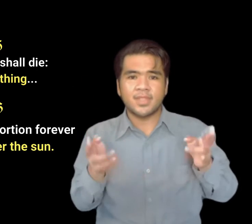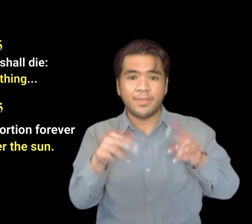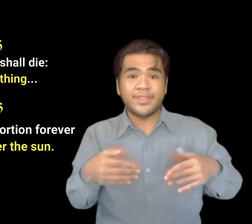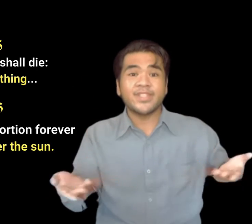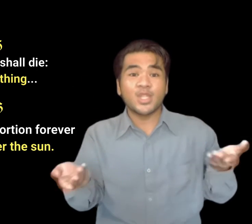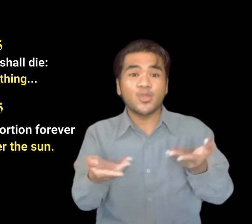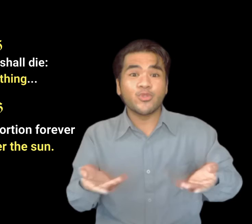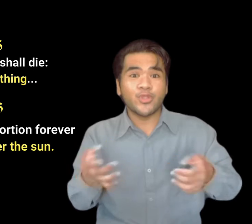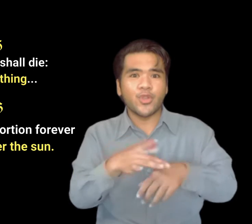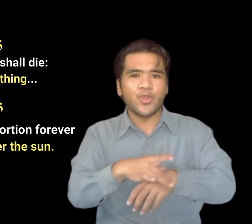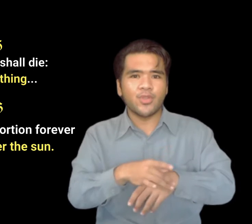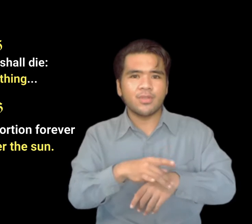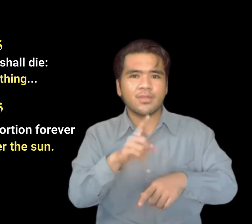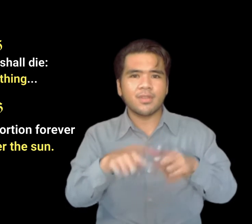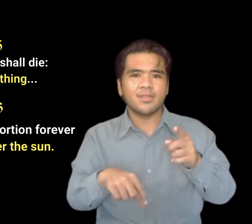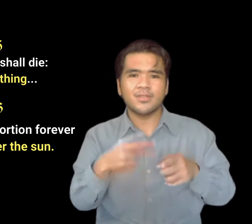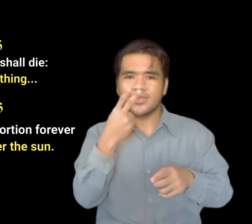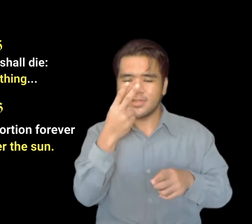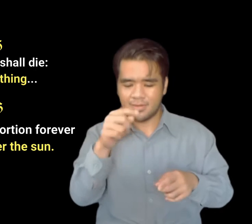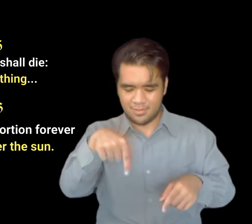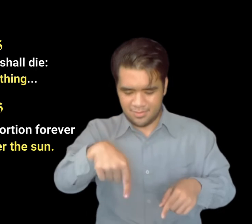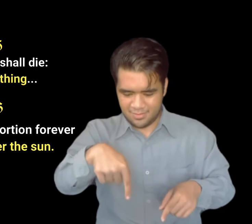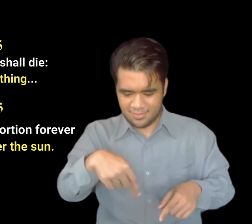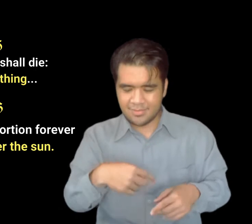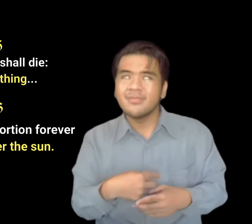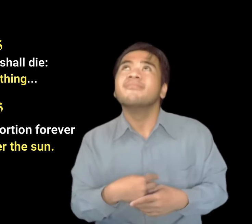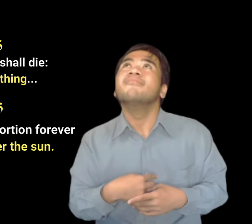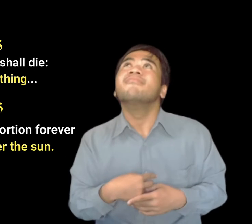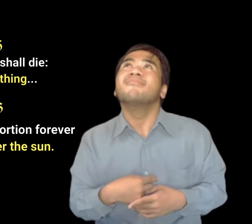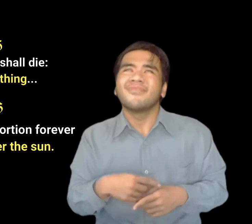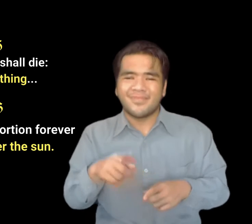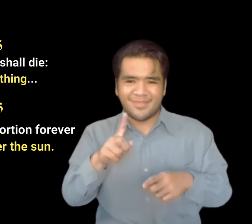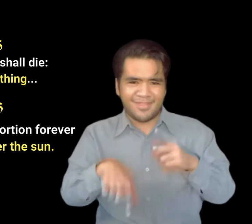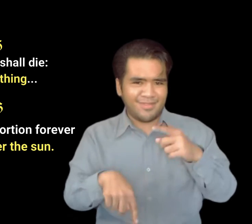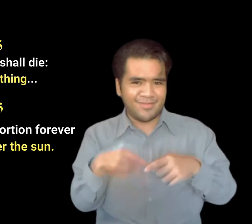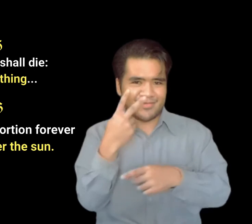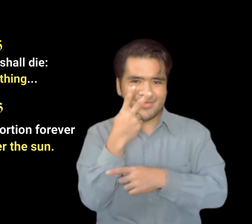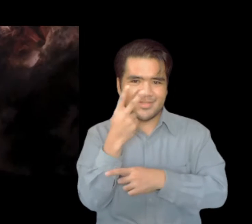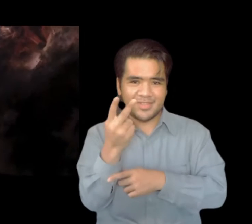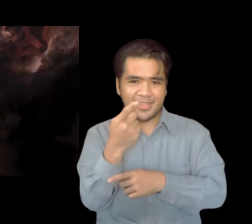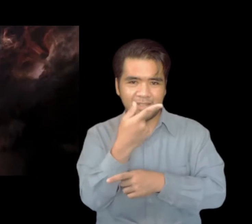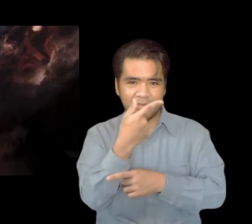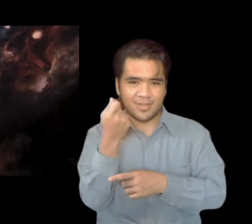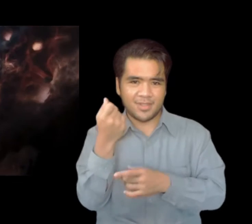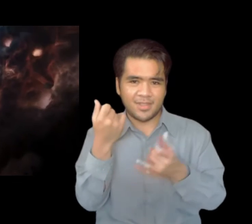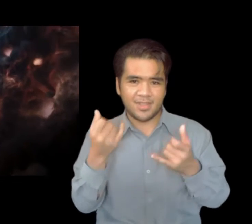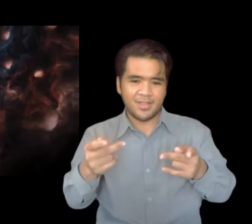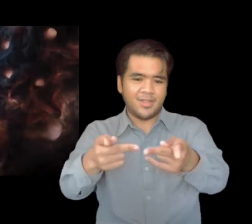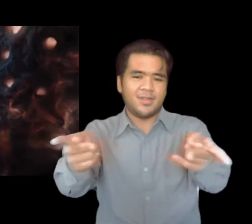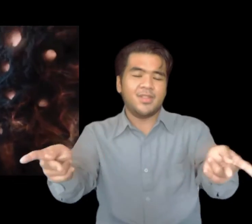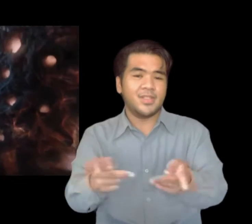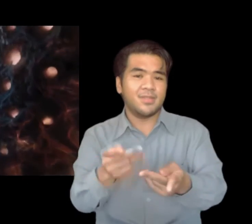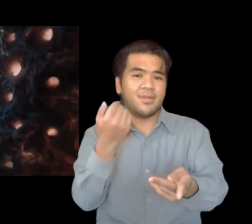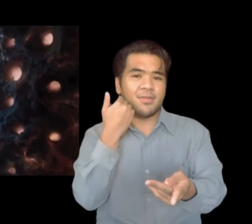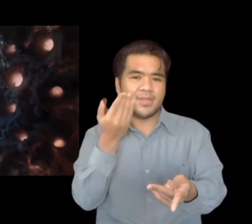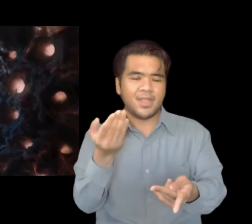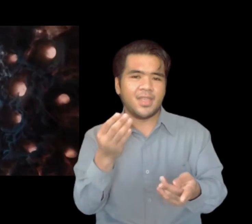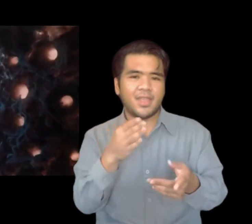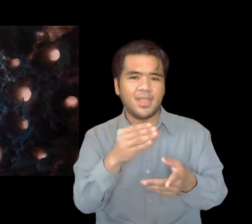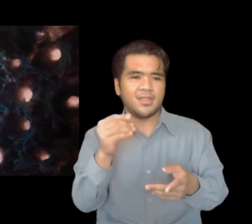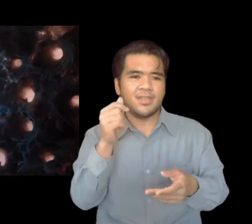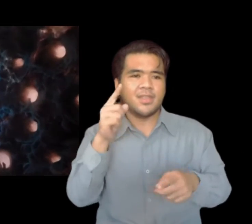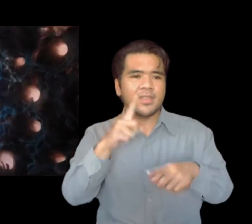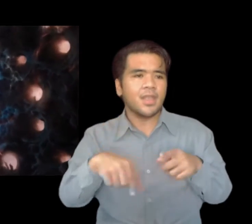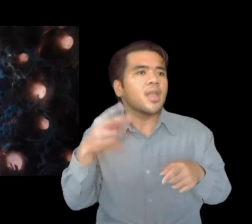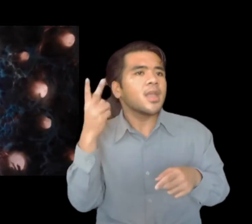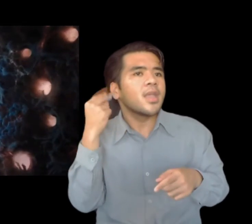wala silang namamalayan sa anumang nangyayari sa ilalim ng araw o sa mundo ng mga buhay sapagkat sila ay nasa daigdig ng mga